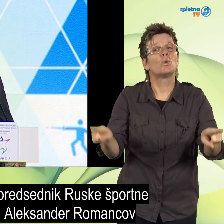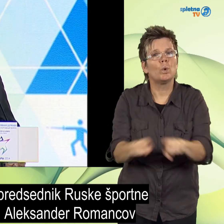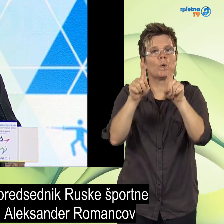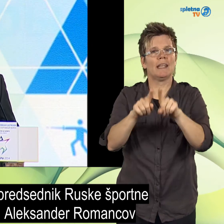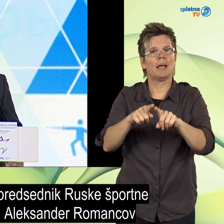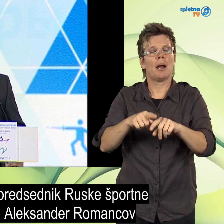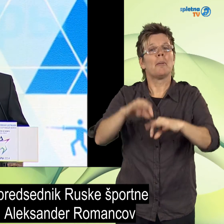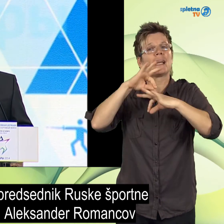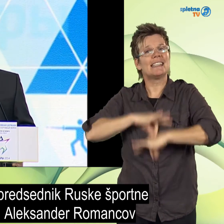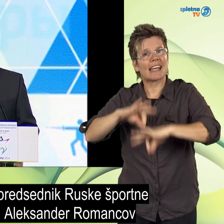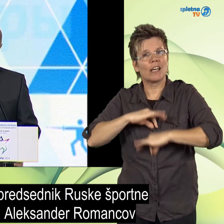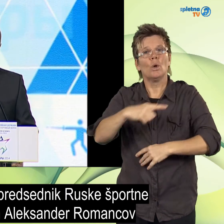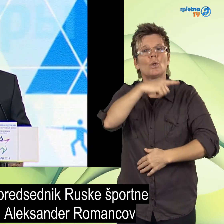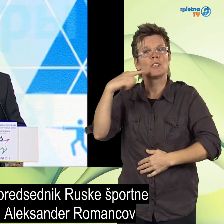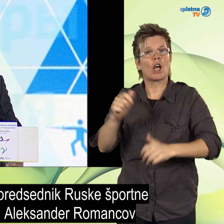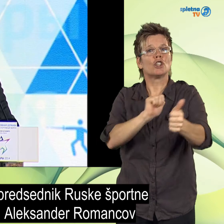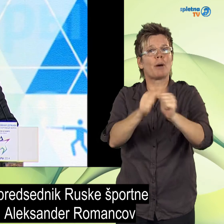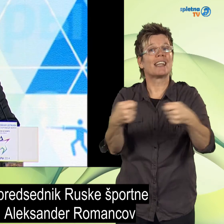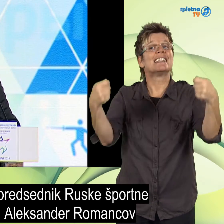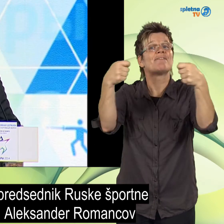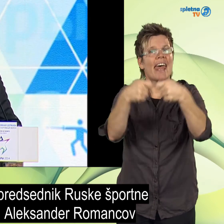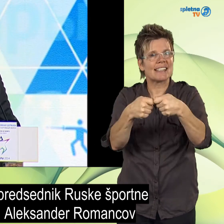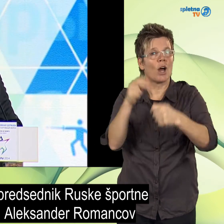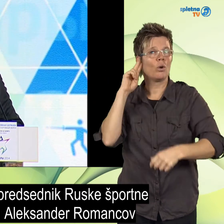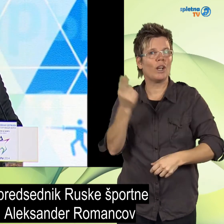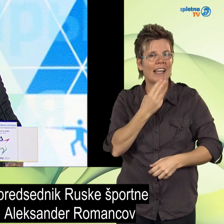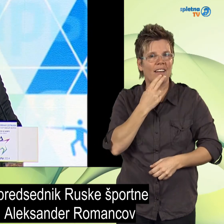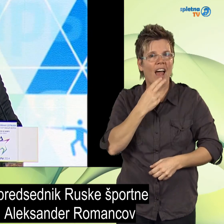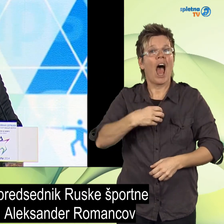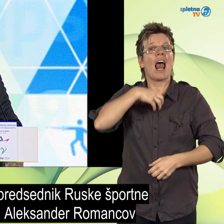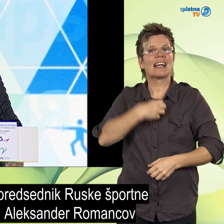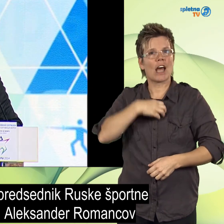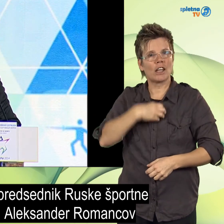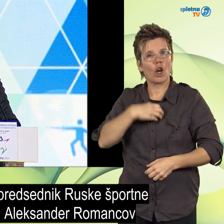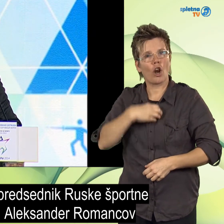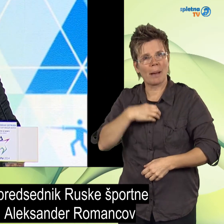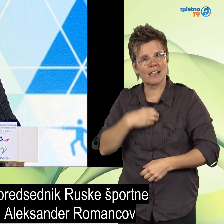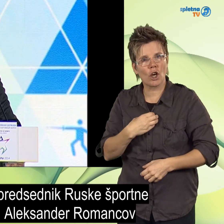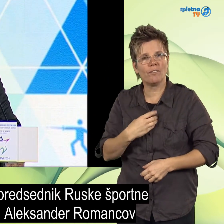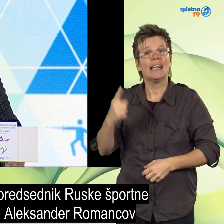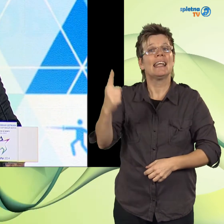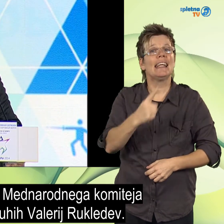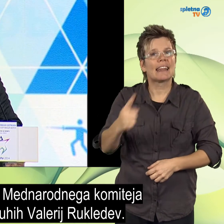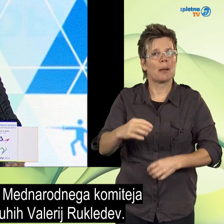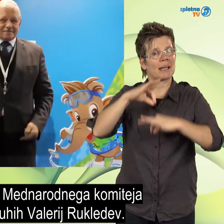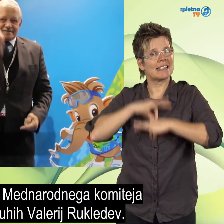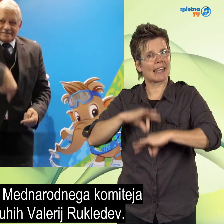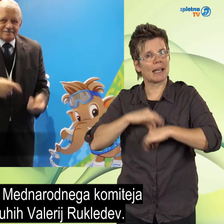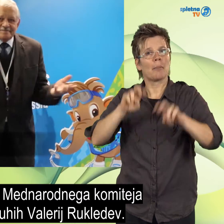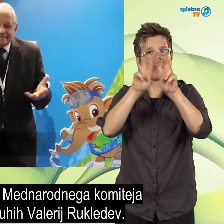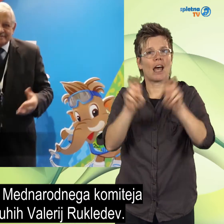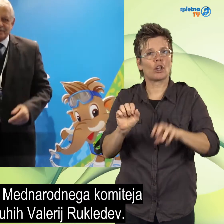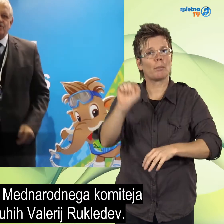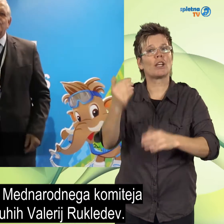Prišla sta tudi predsednik Ruske športne zveze gluhih Aleksandar Romancov in predsednik Mednarodnega komiteja za šport